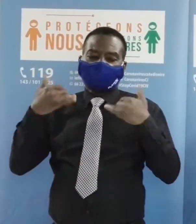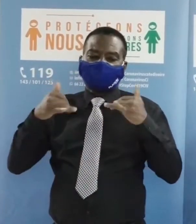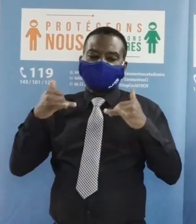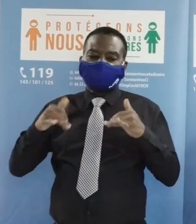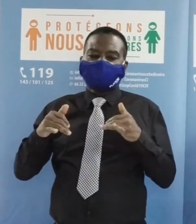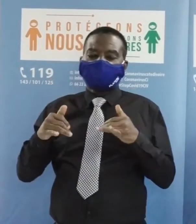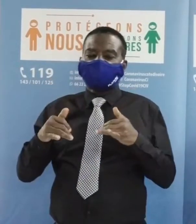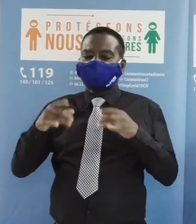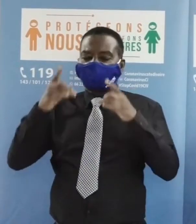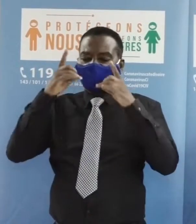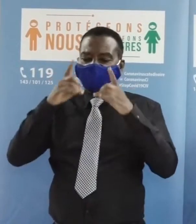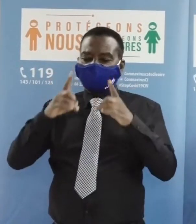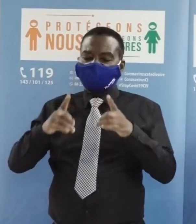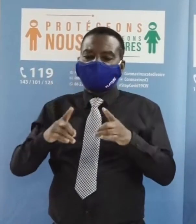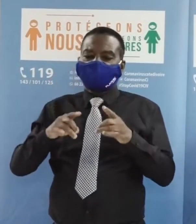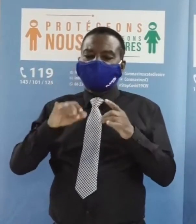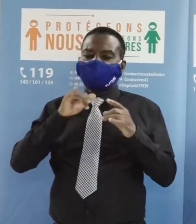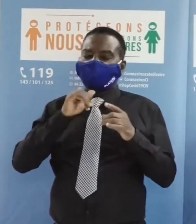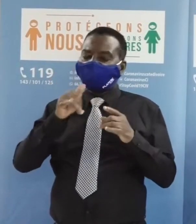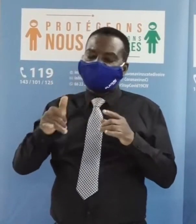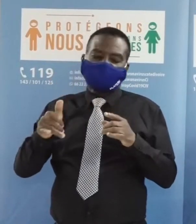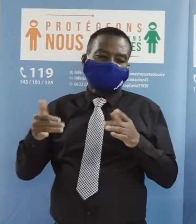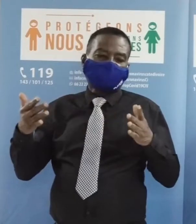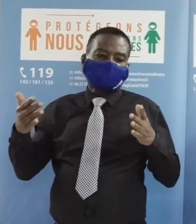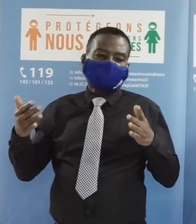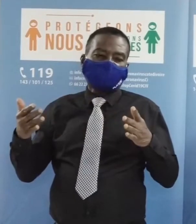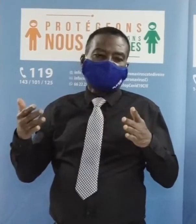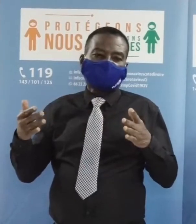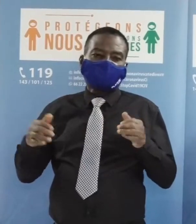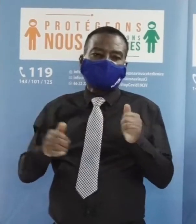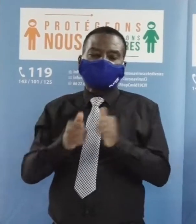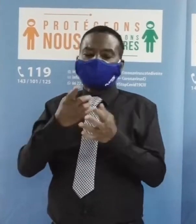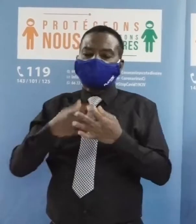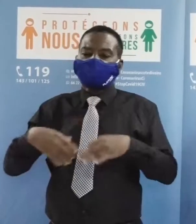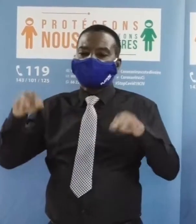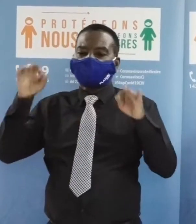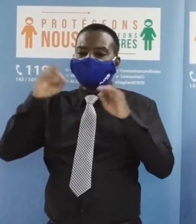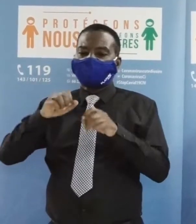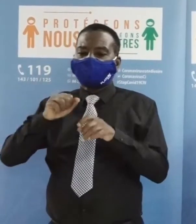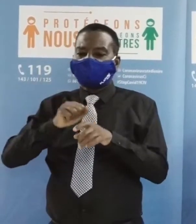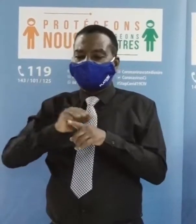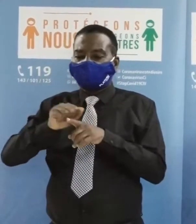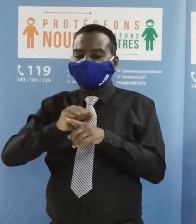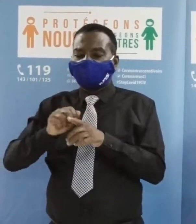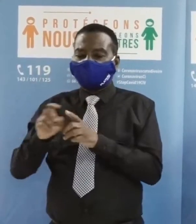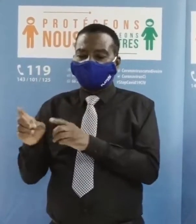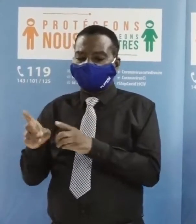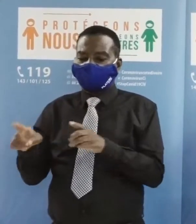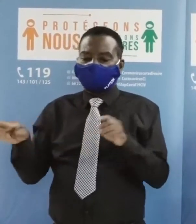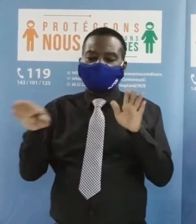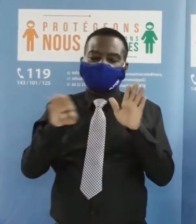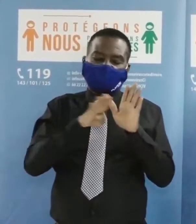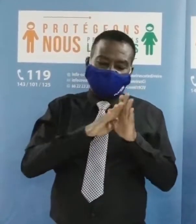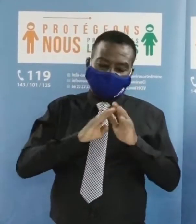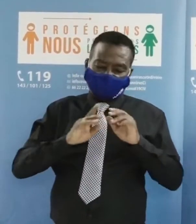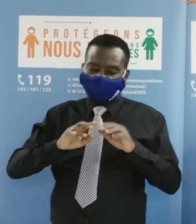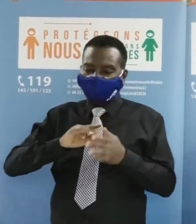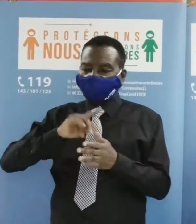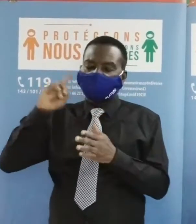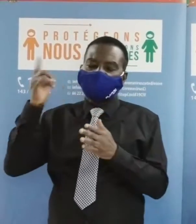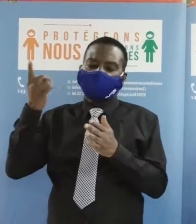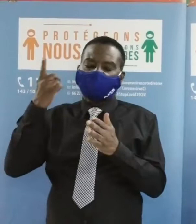indiscipline quand vous l'avez dit le plus important c'est d'appliquer les mesures barrières le seul médicament contre